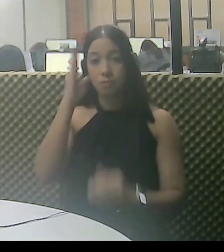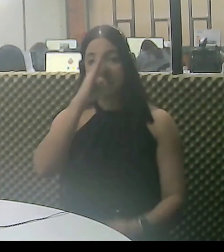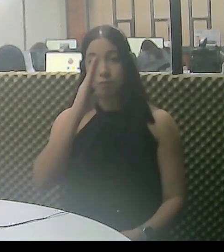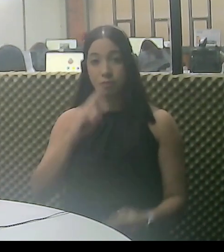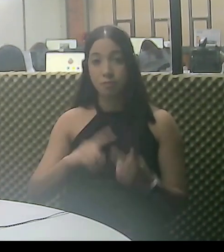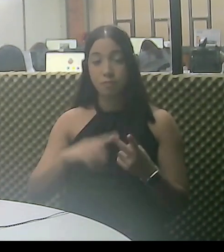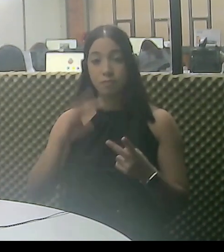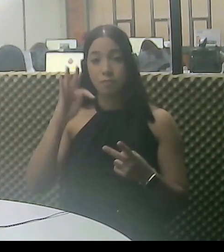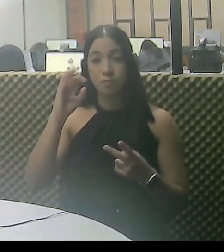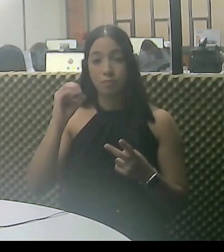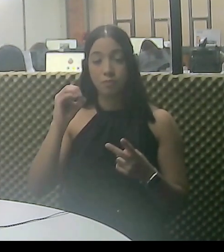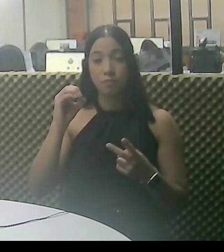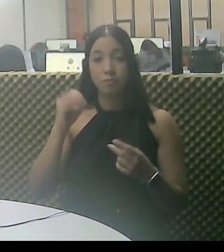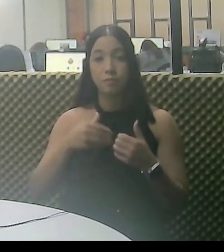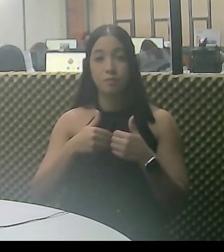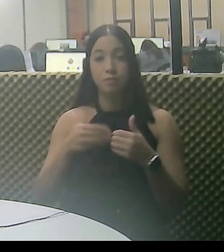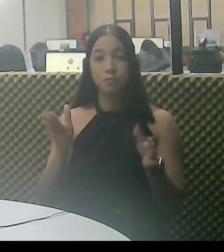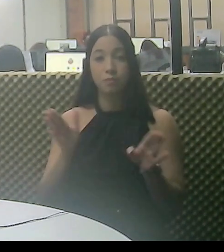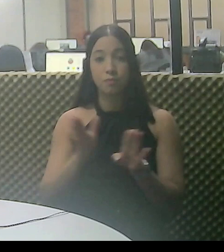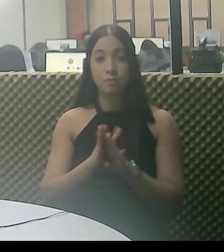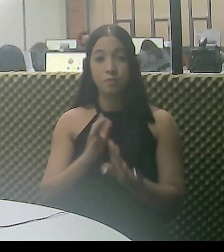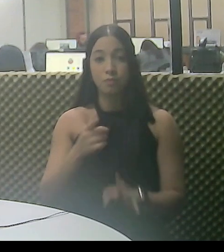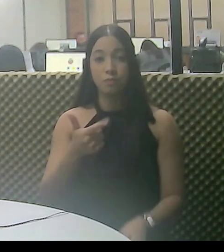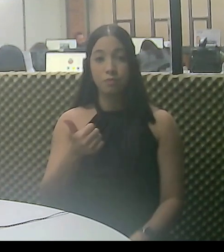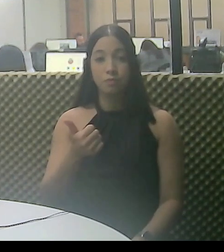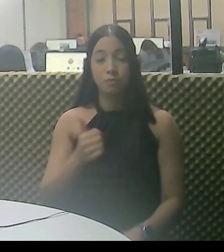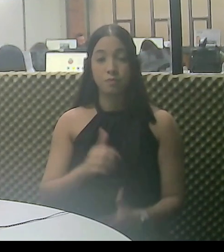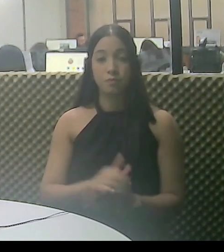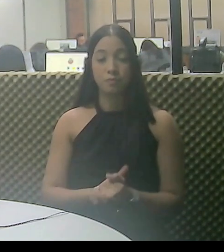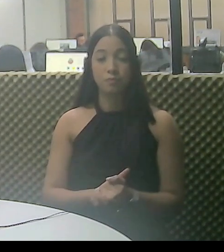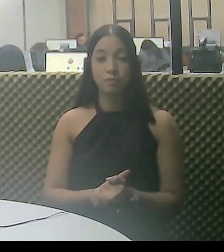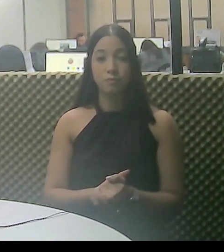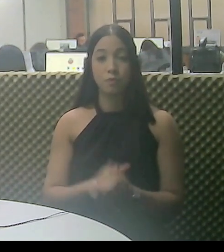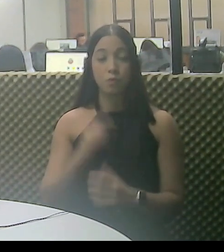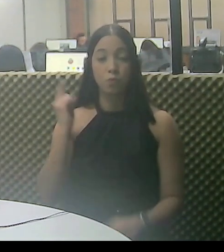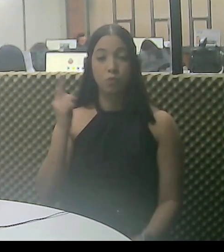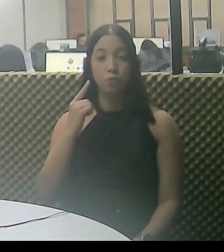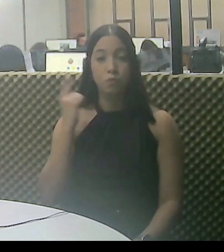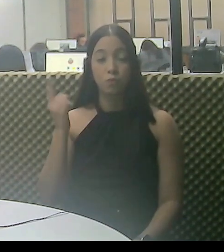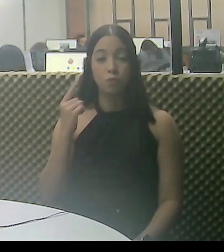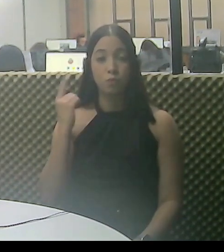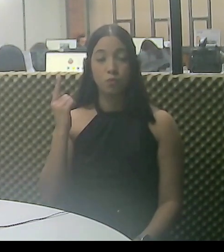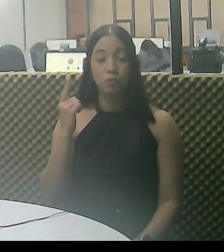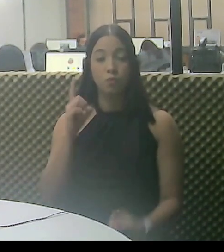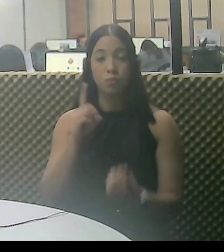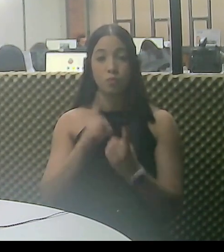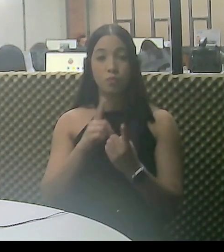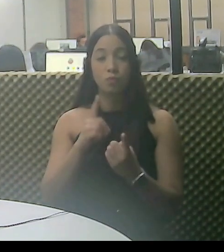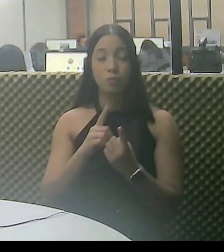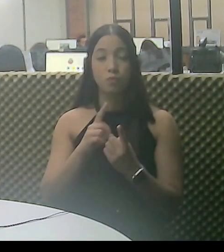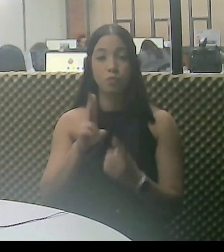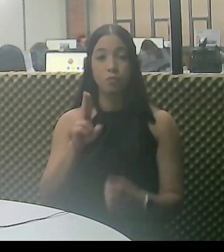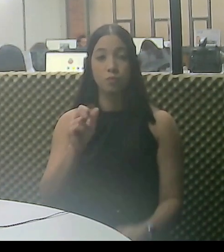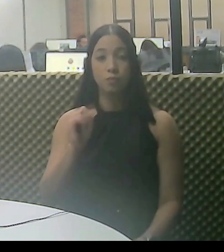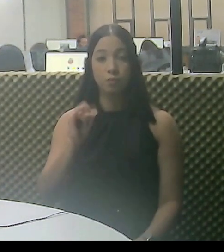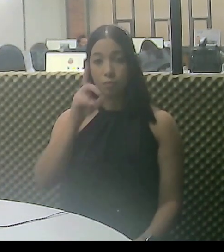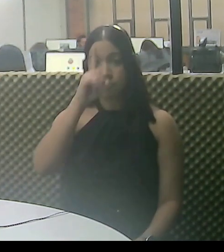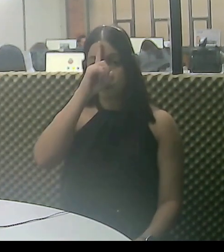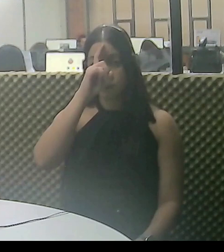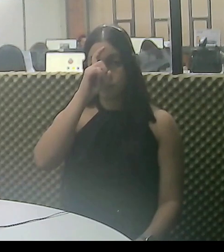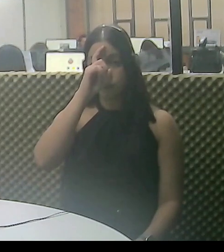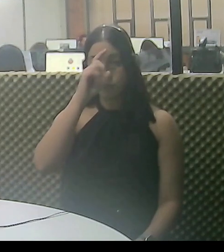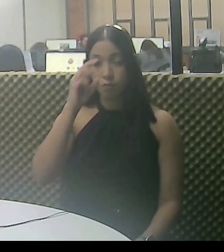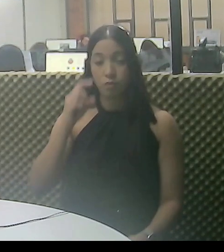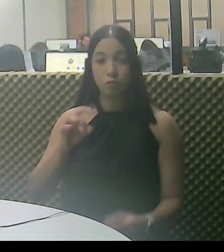e Tocantins funcionam até às 21 horas. Nos ambulatórios das unidades de atendimento integrado, as UAIs, exceto as